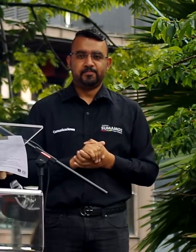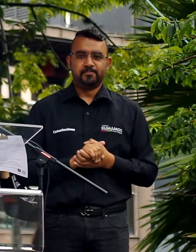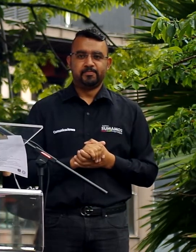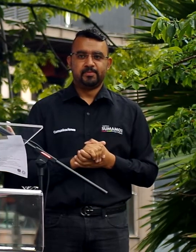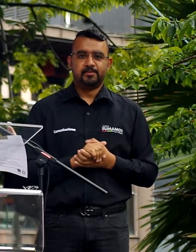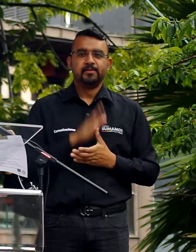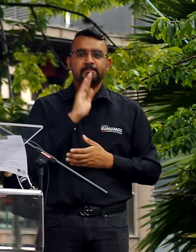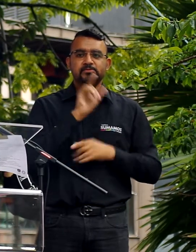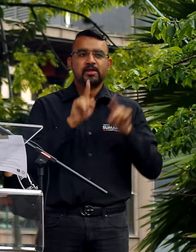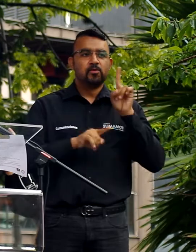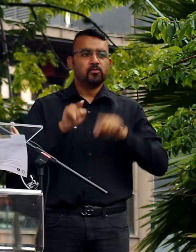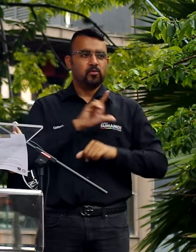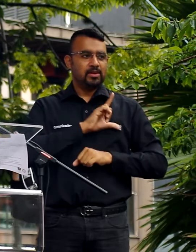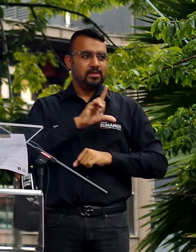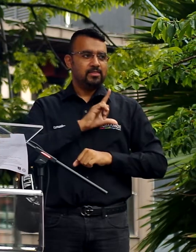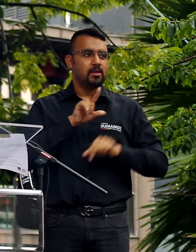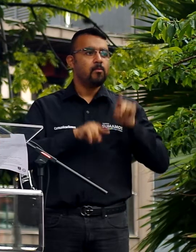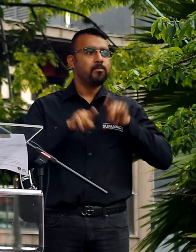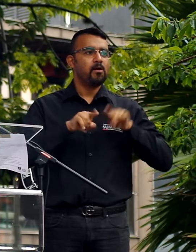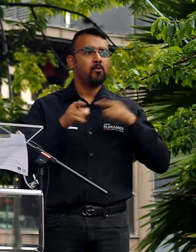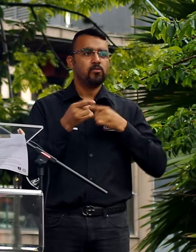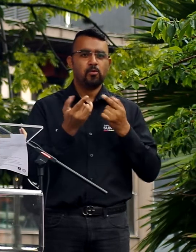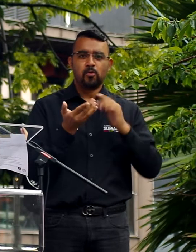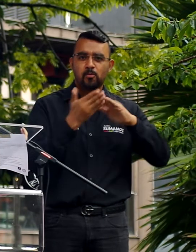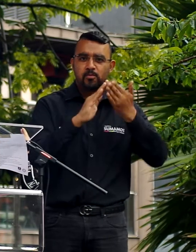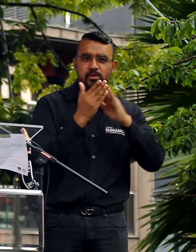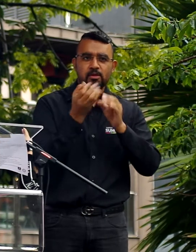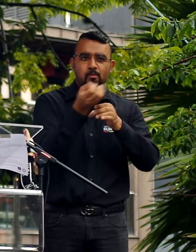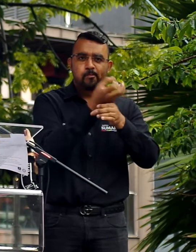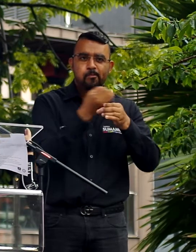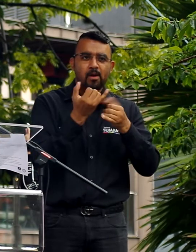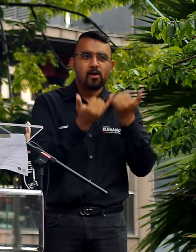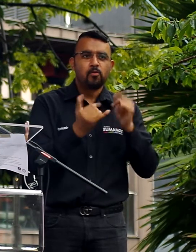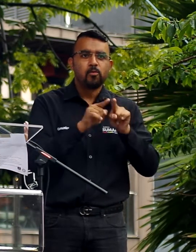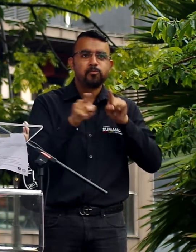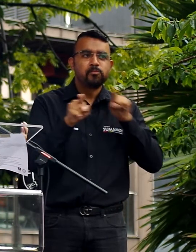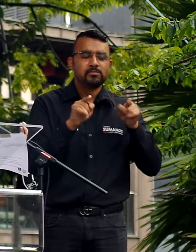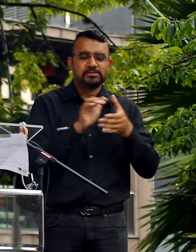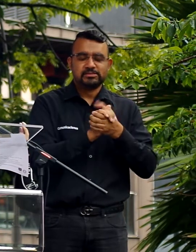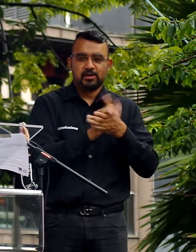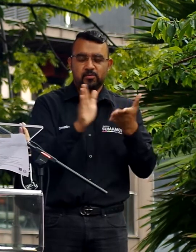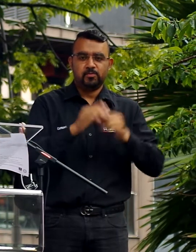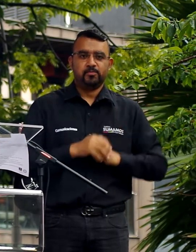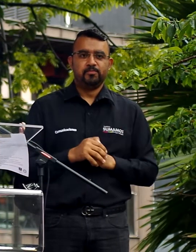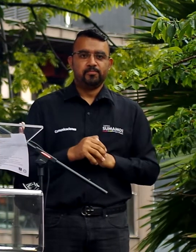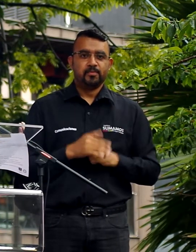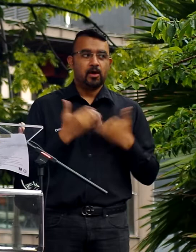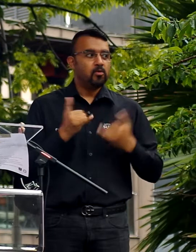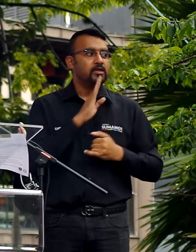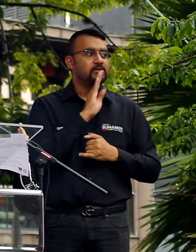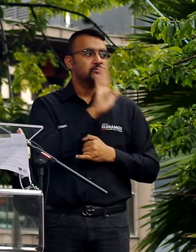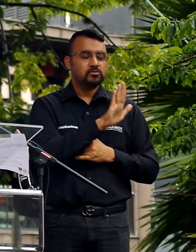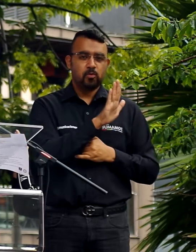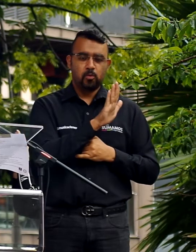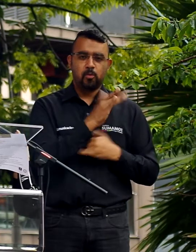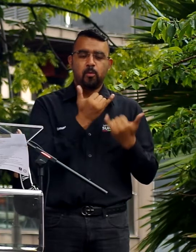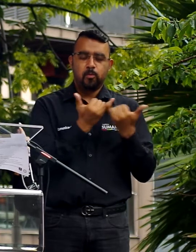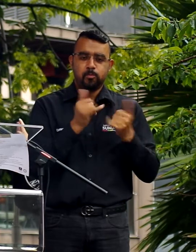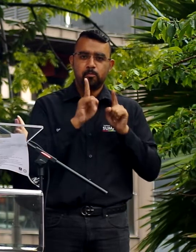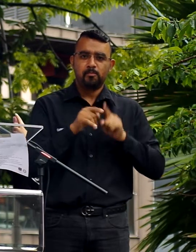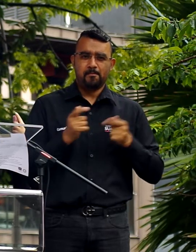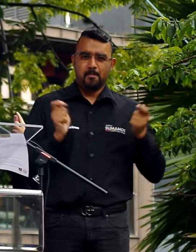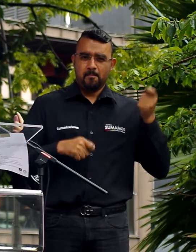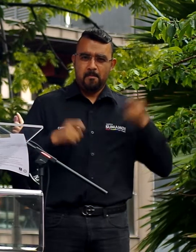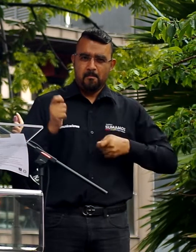a los líderes ciudadanos de los comités zonales y juntas de acción comunal de Envigado, a la banda cívica juvenil del municipio de